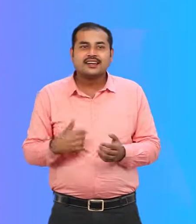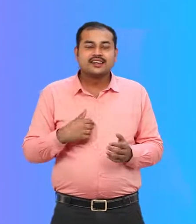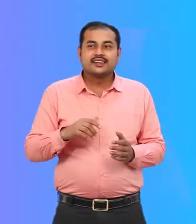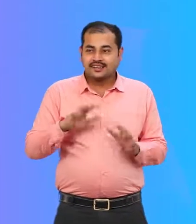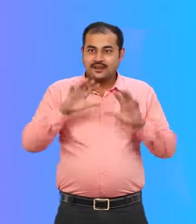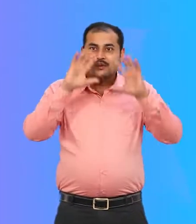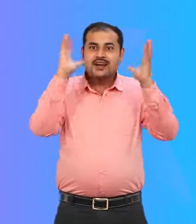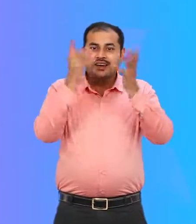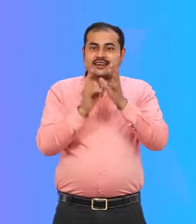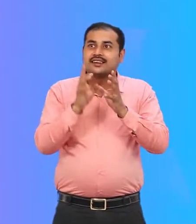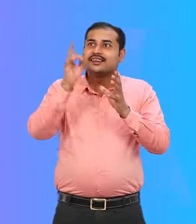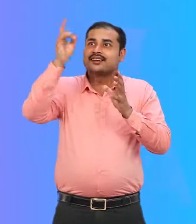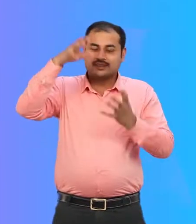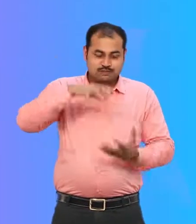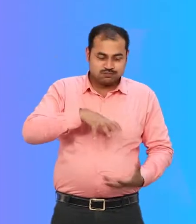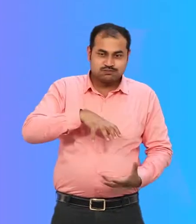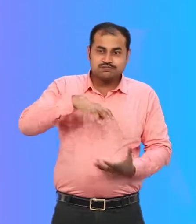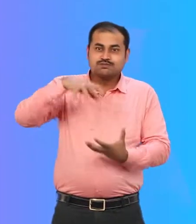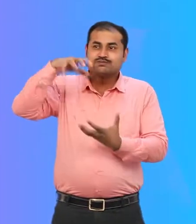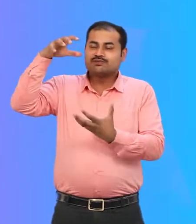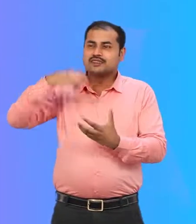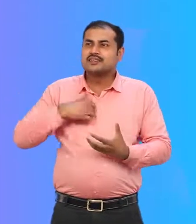कि यह तो एक अंतरिक्ष यान जैसा लग रहा है